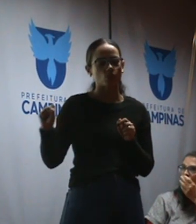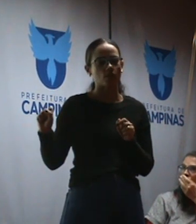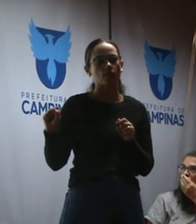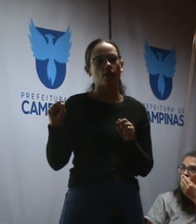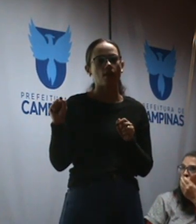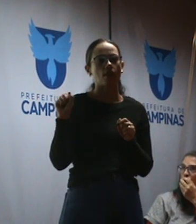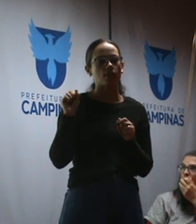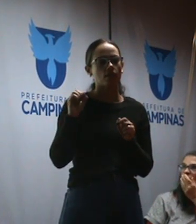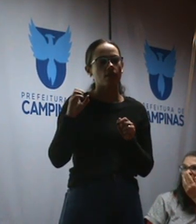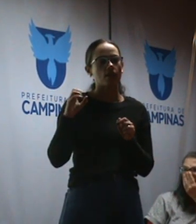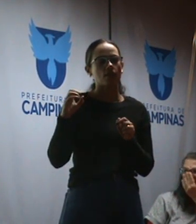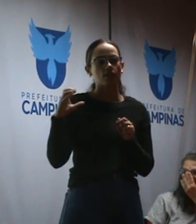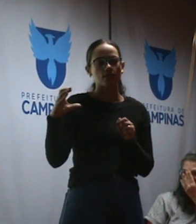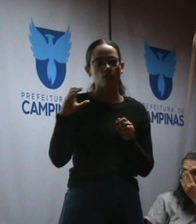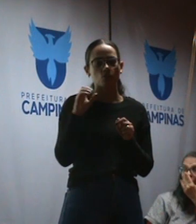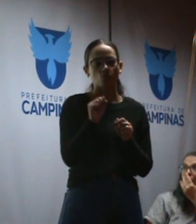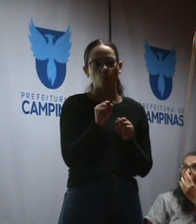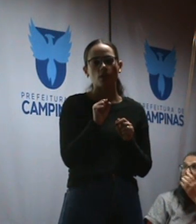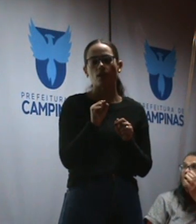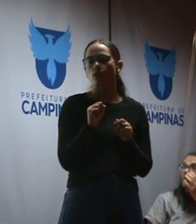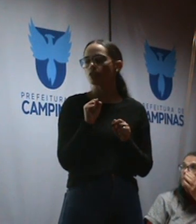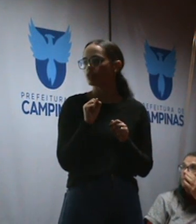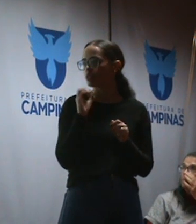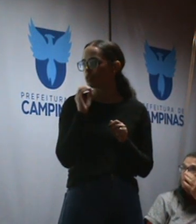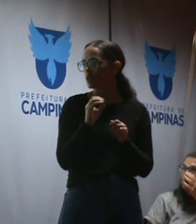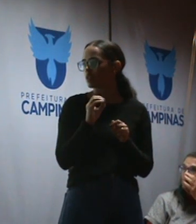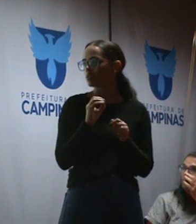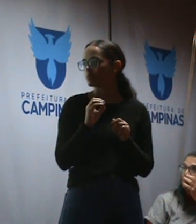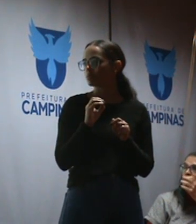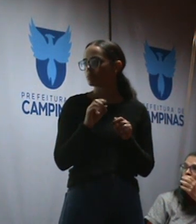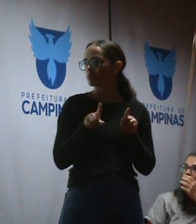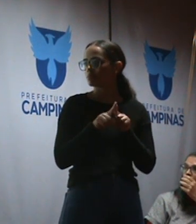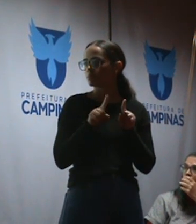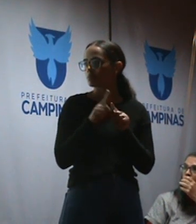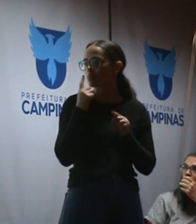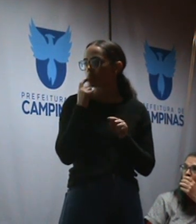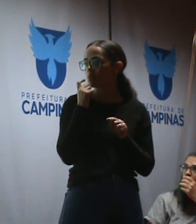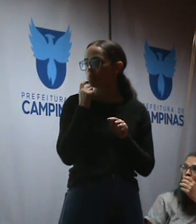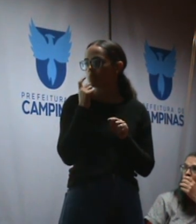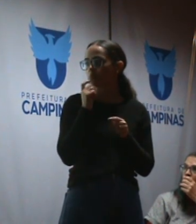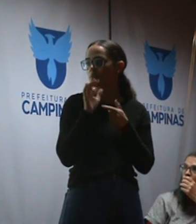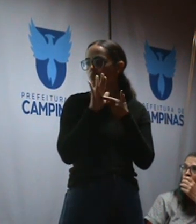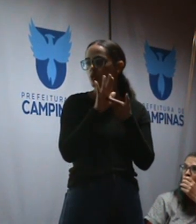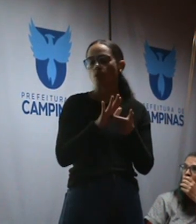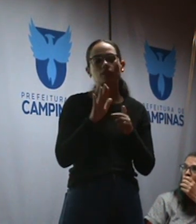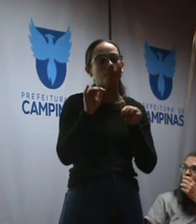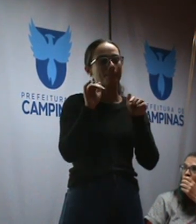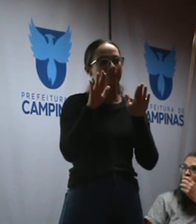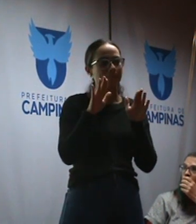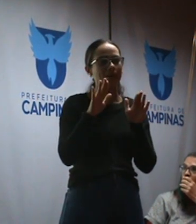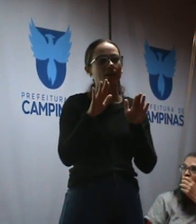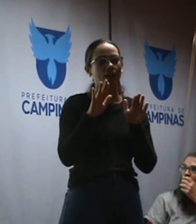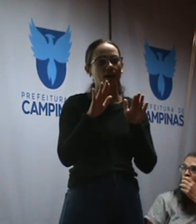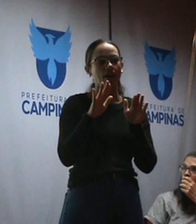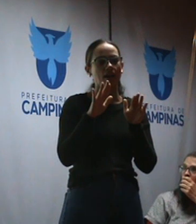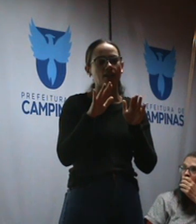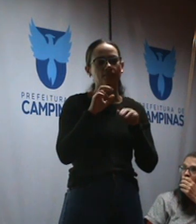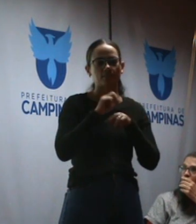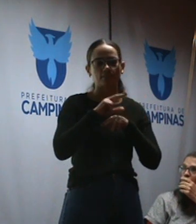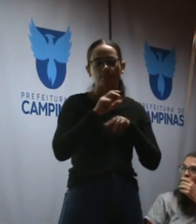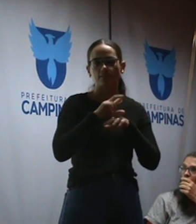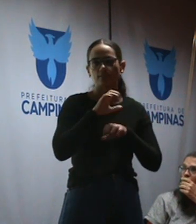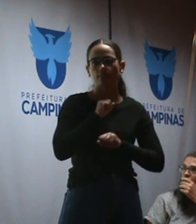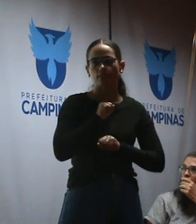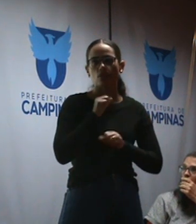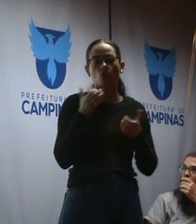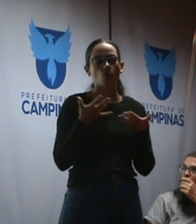Centro-Oeste, estão uma corzinha mais escura, vermelho, né? Isso representa que a concentração de casos aqui está maior. A gente tem hoje em torno